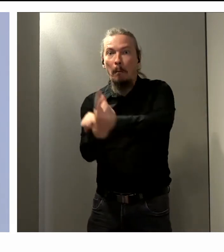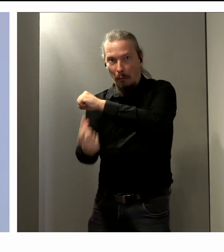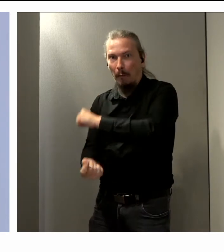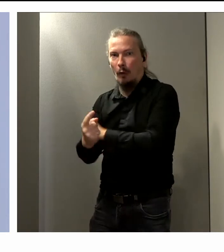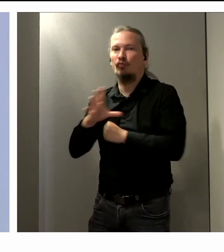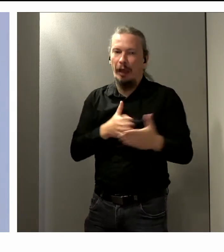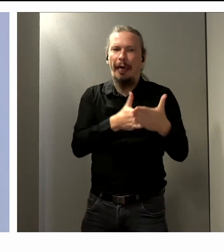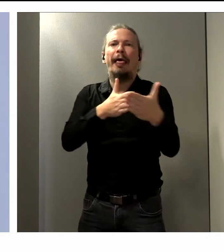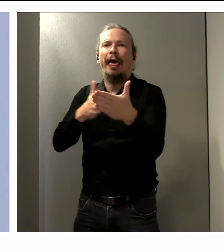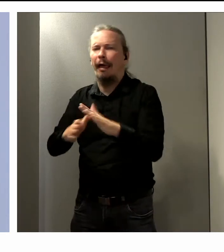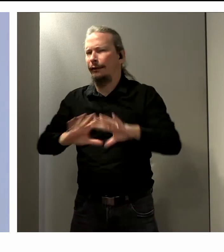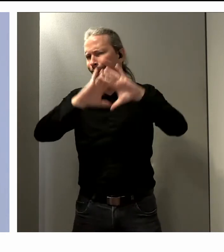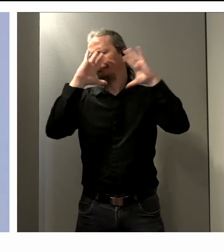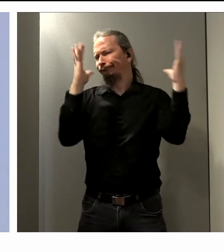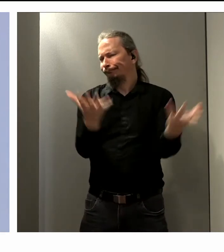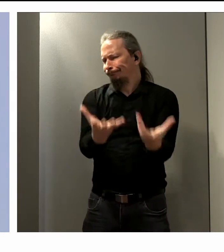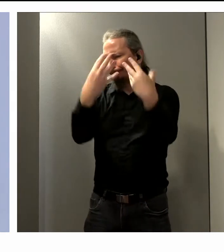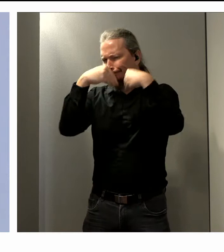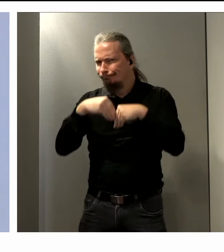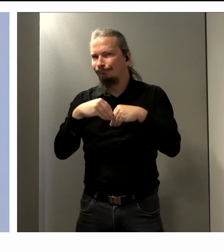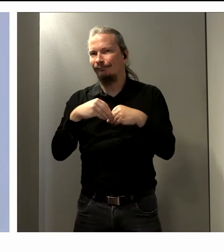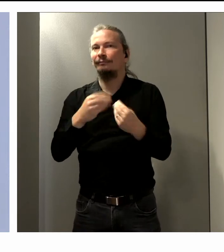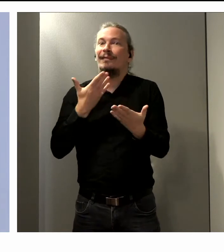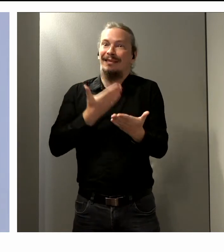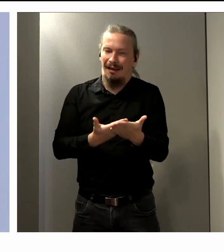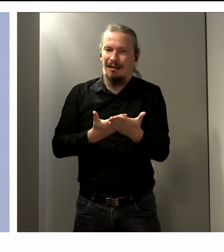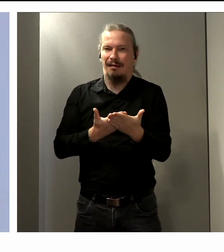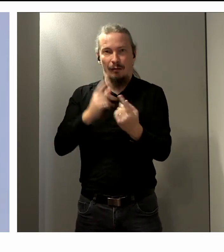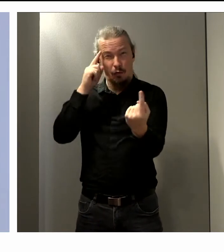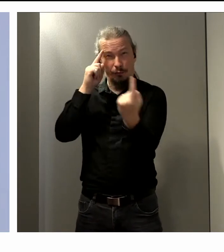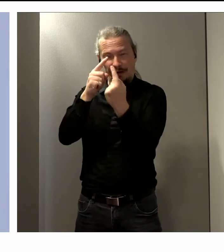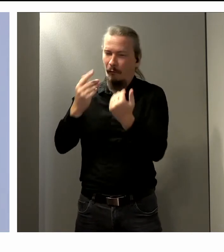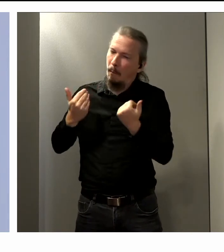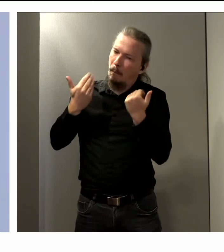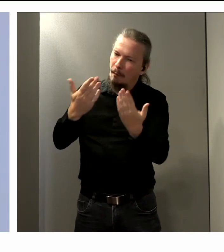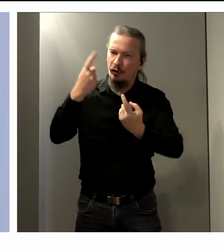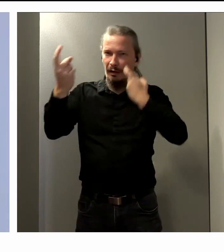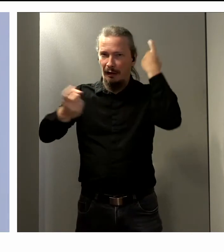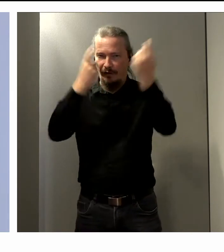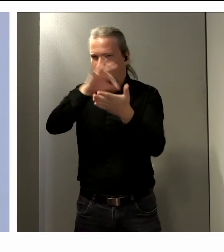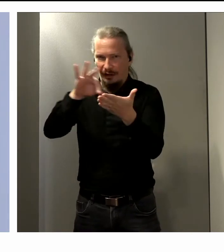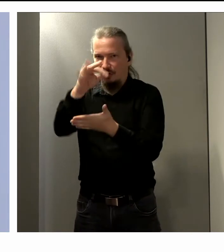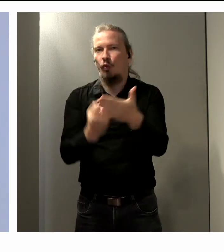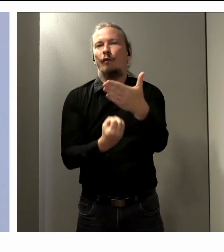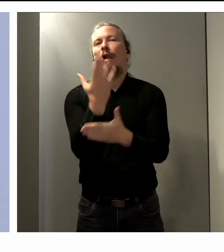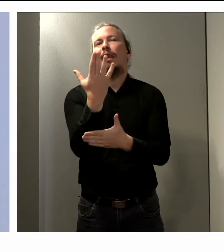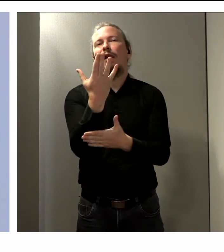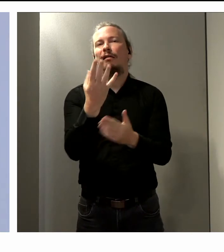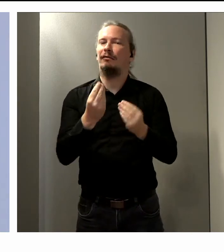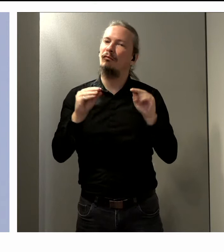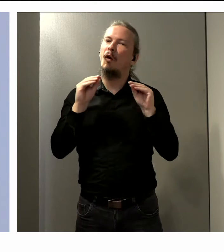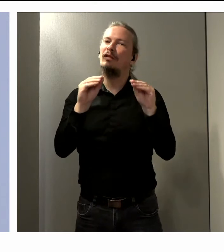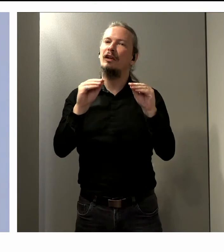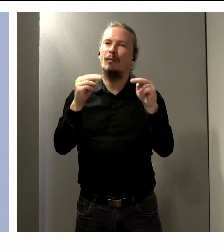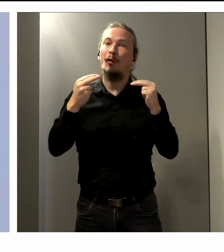ses difficultés, afin de proposer, et c'est là l'axe fort de nos travaux, une nouvelle réflexion stratégique pour un enseignement